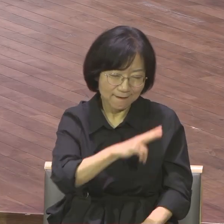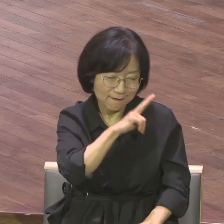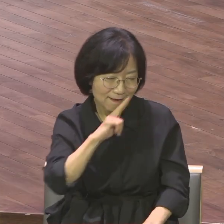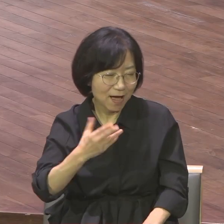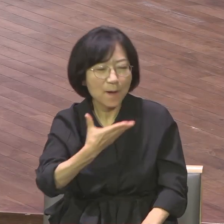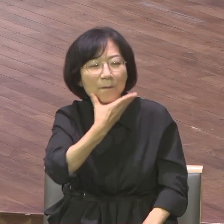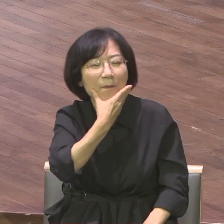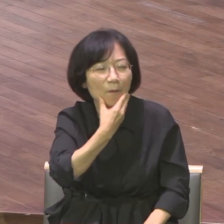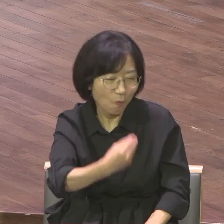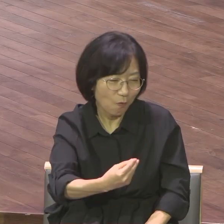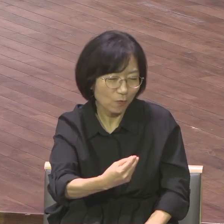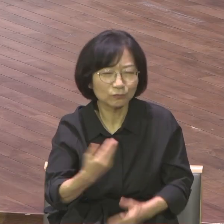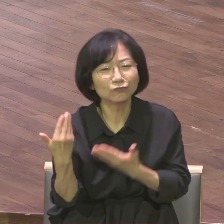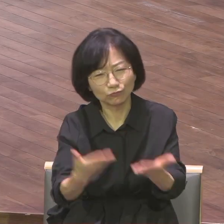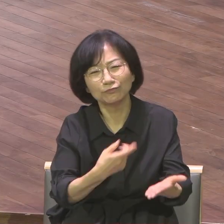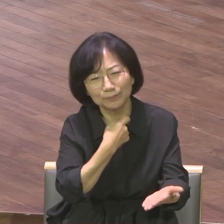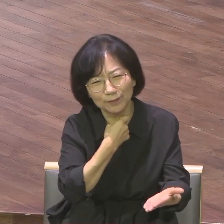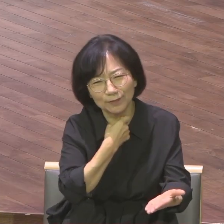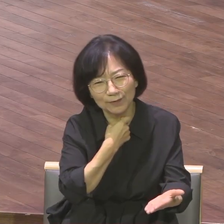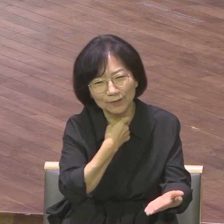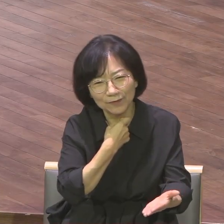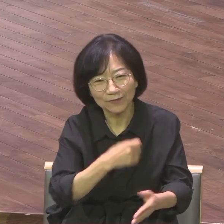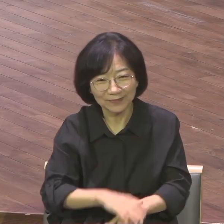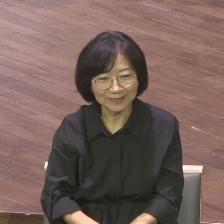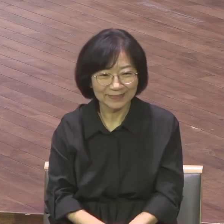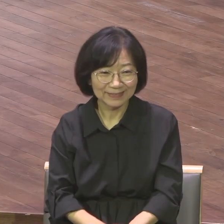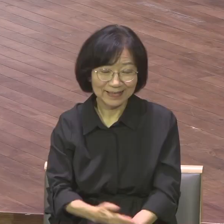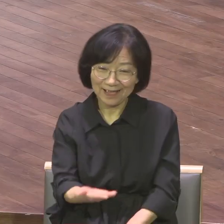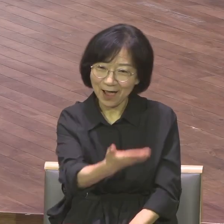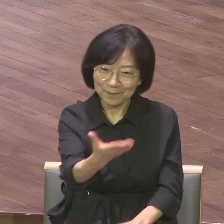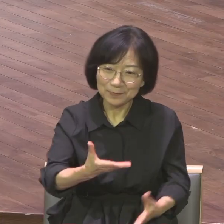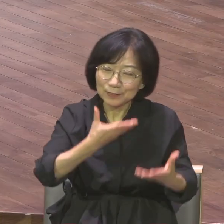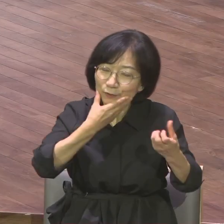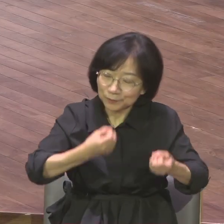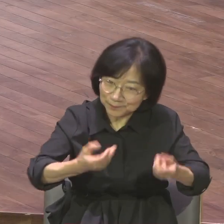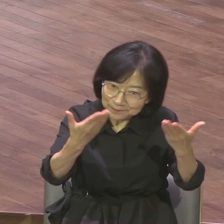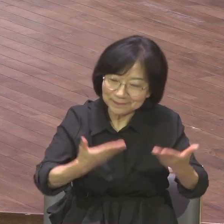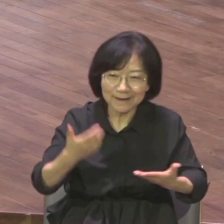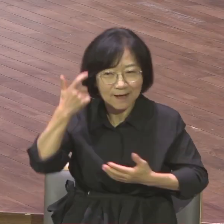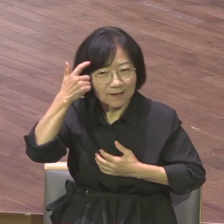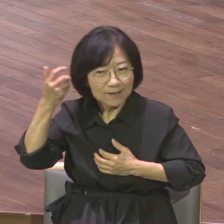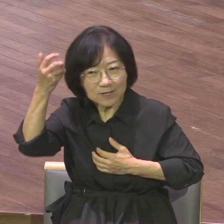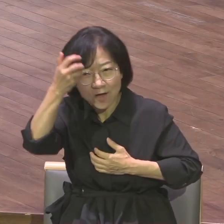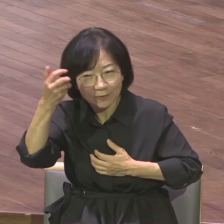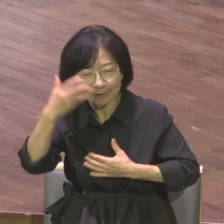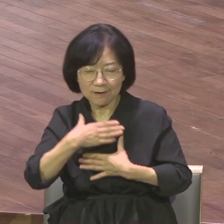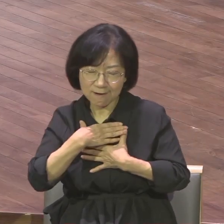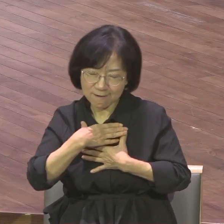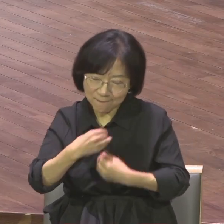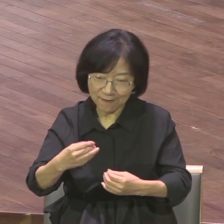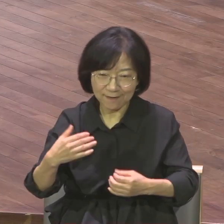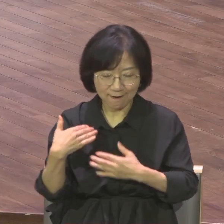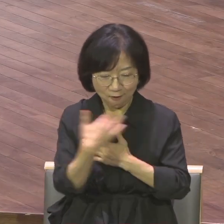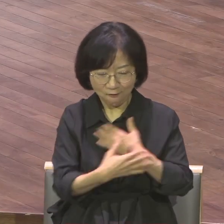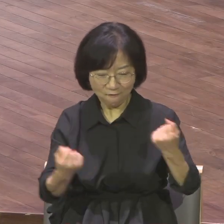기뻐하신다니까요. 여러분이 행통하게 되고 축복받아서 영육간에 잘 사는 걸 하나님이